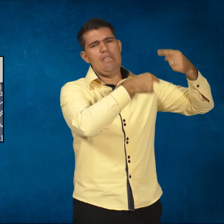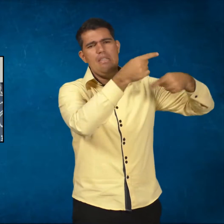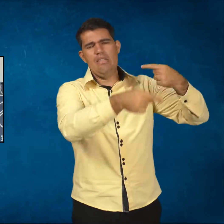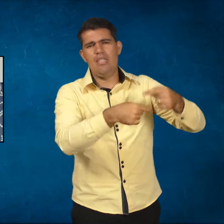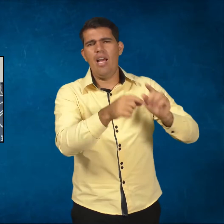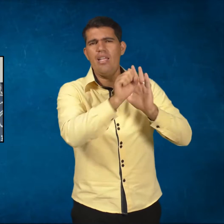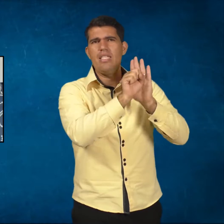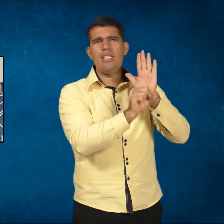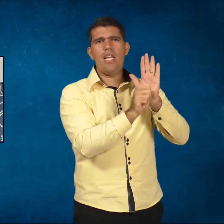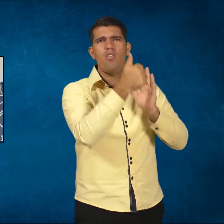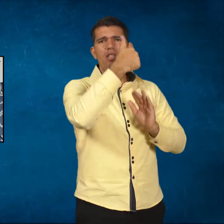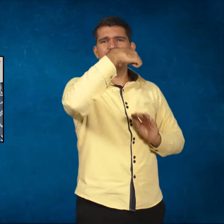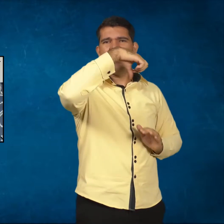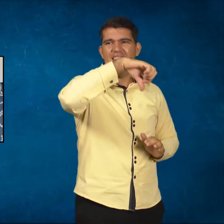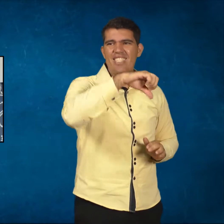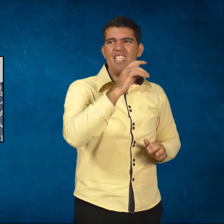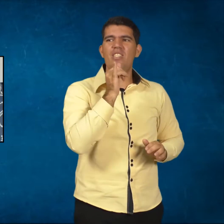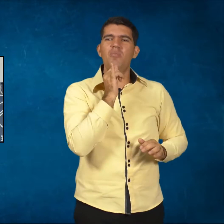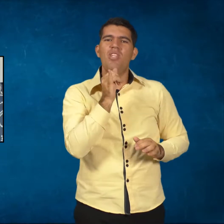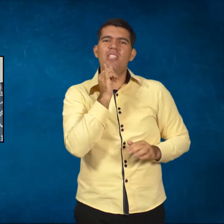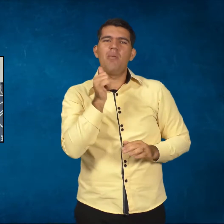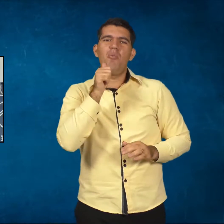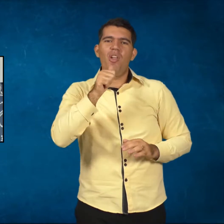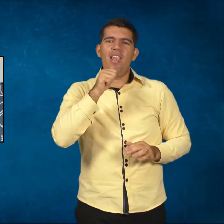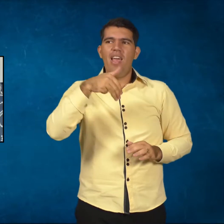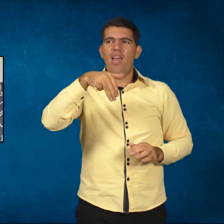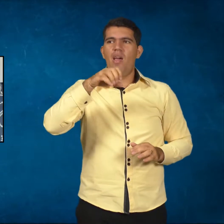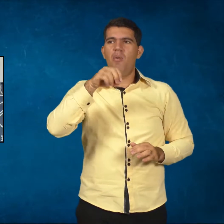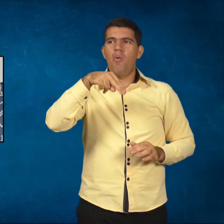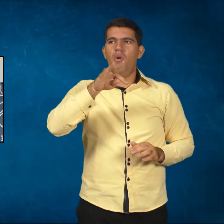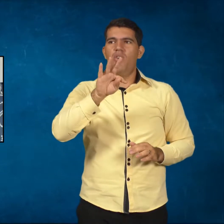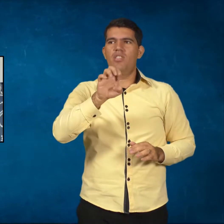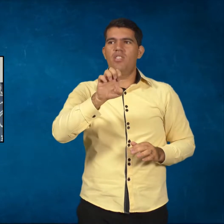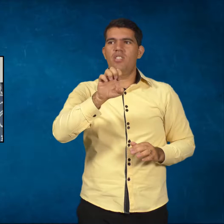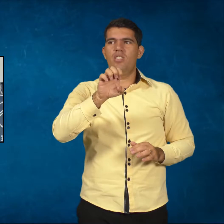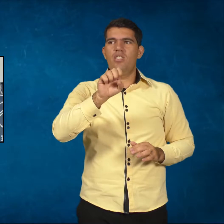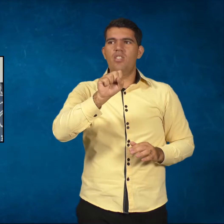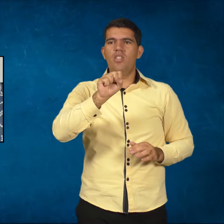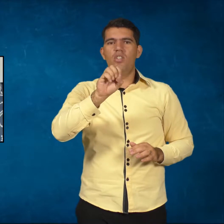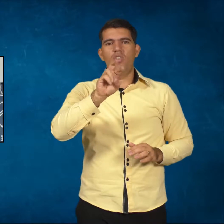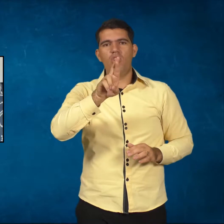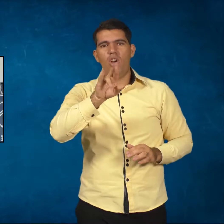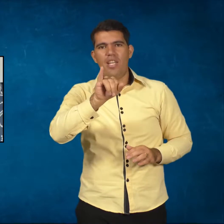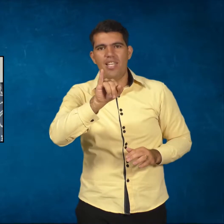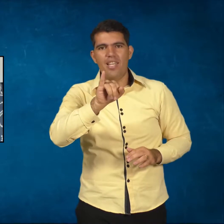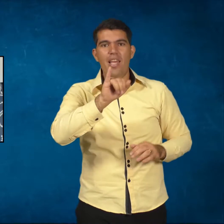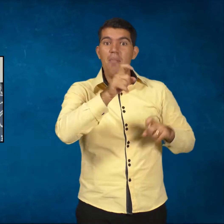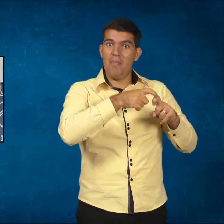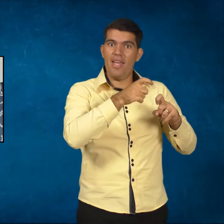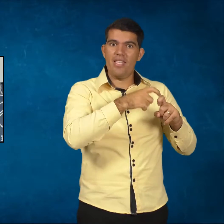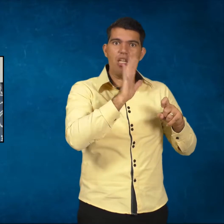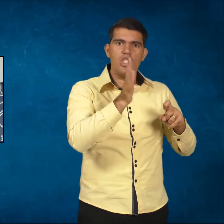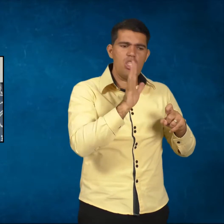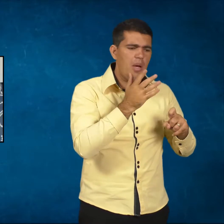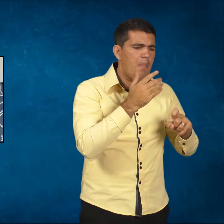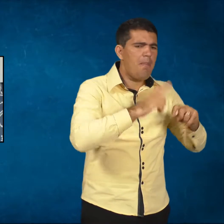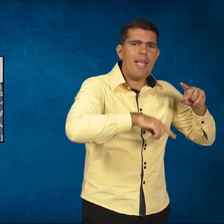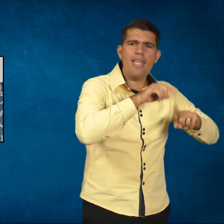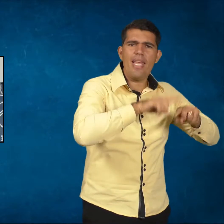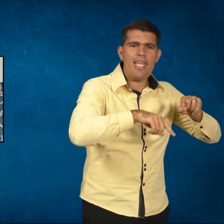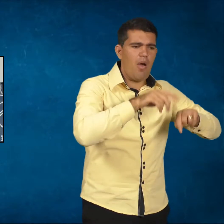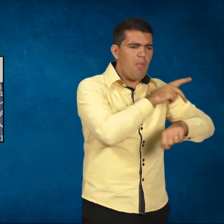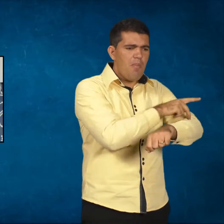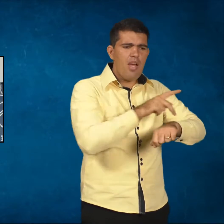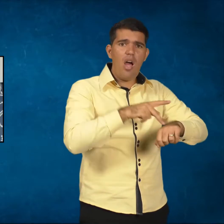desde o século XVI, Montessori, por exemplo, que foi uma médica, ela desenvolveu material pedagógico, vários, que a